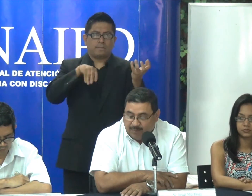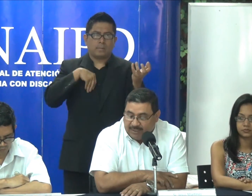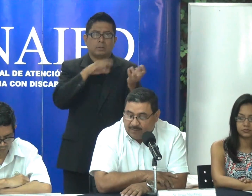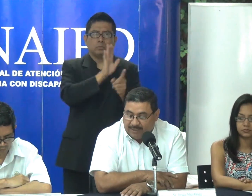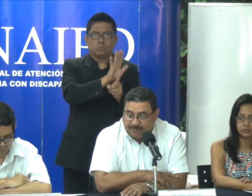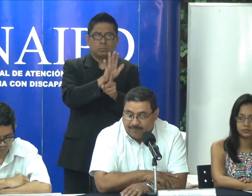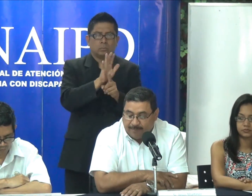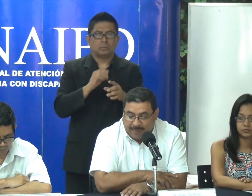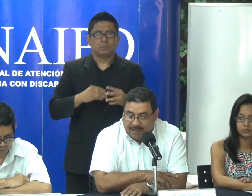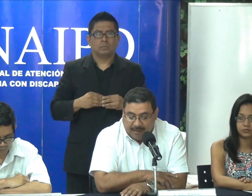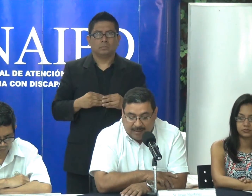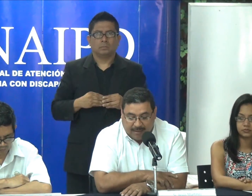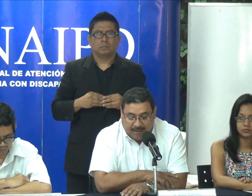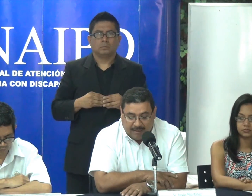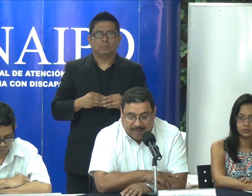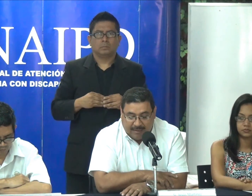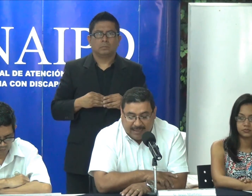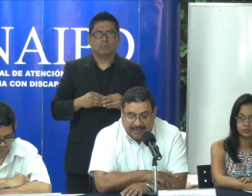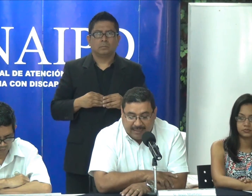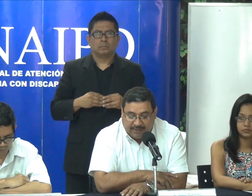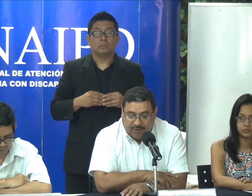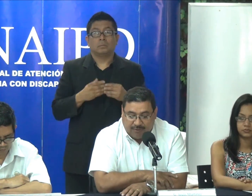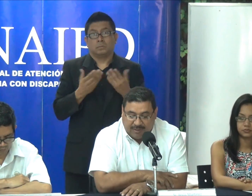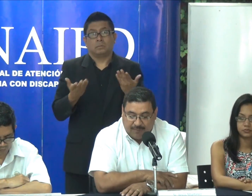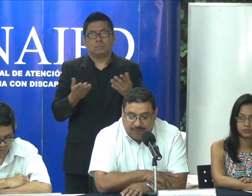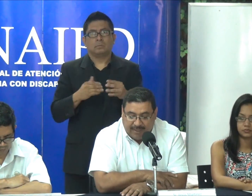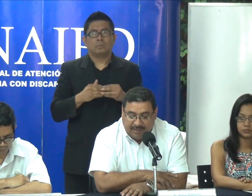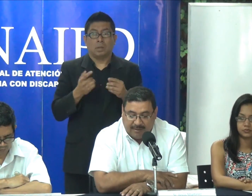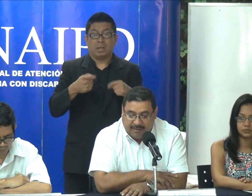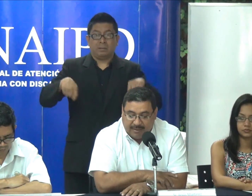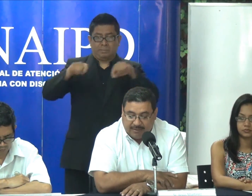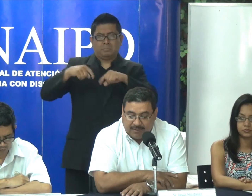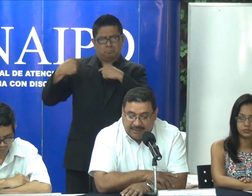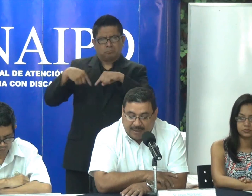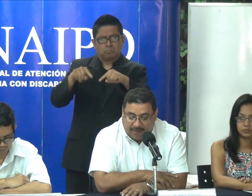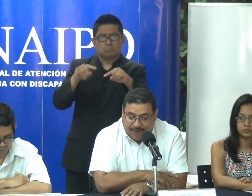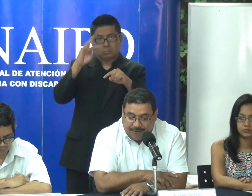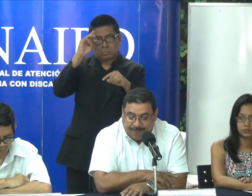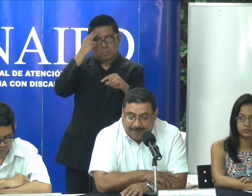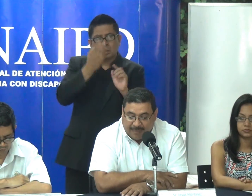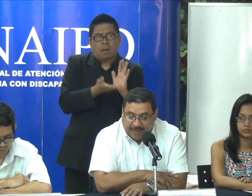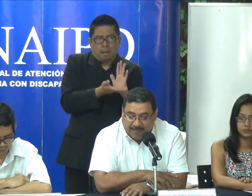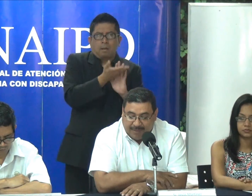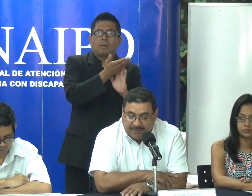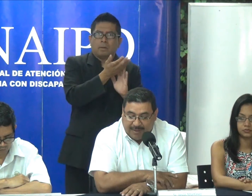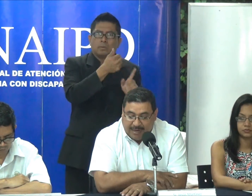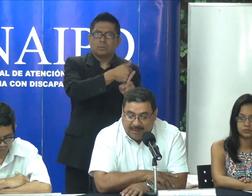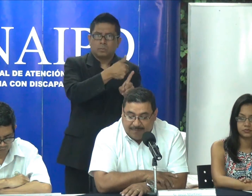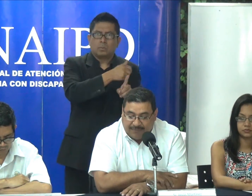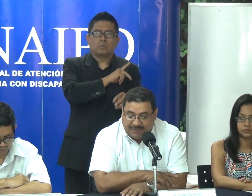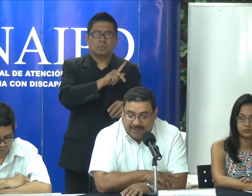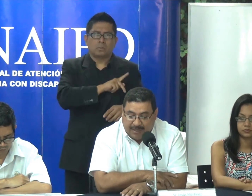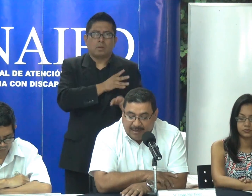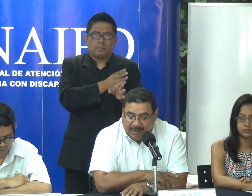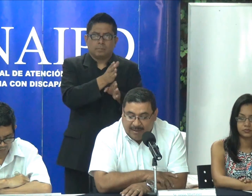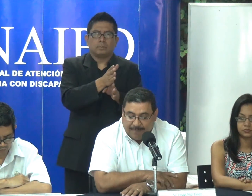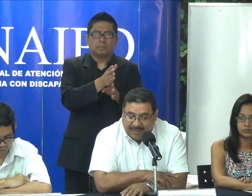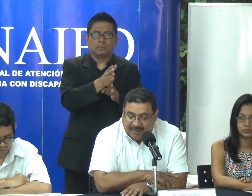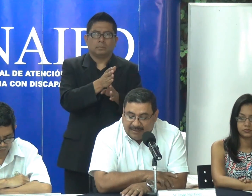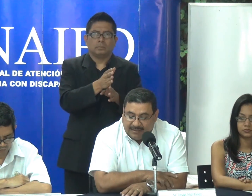de las mismas, ya que estos contribuyen en su desarrollo personal